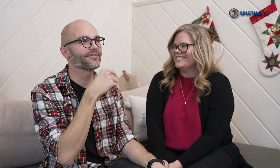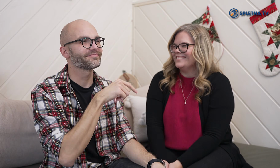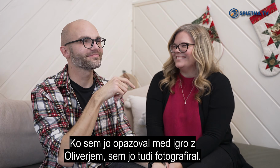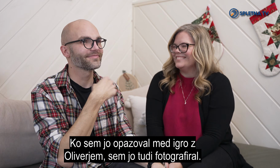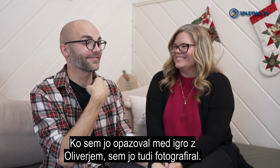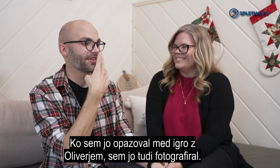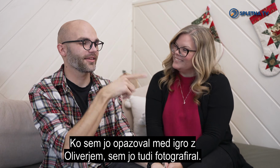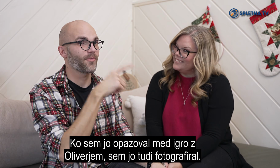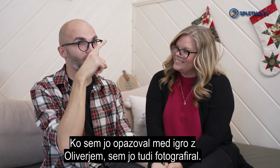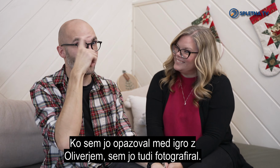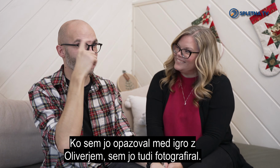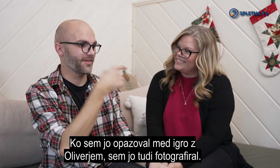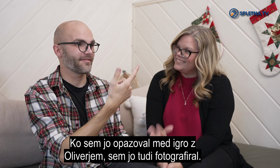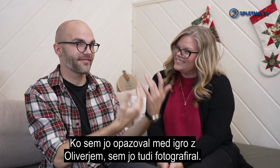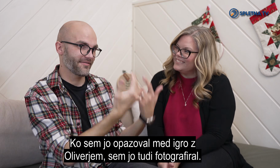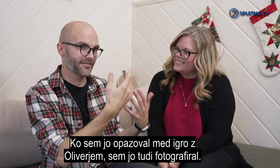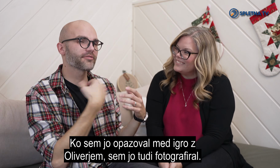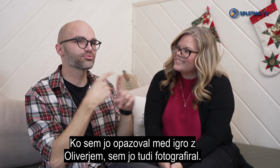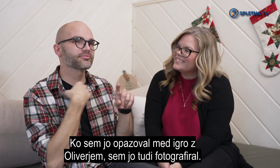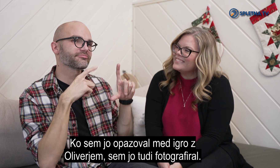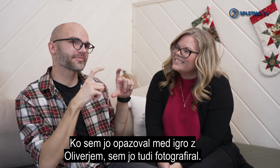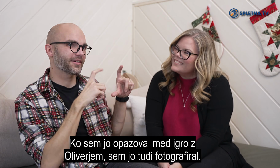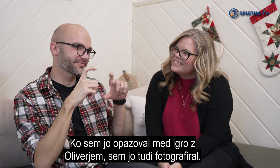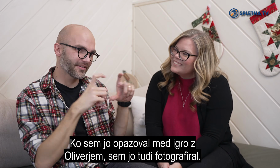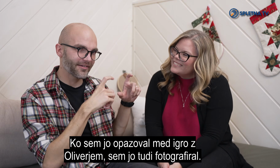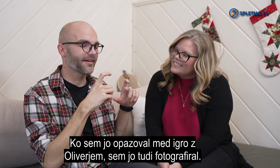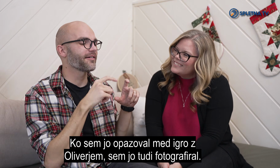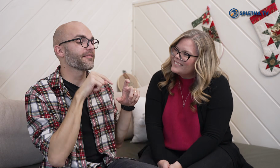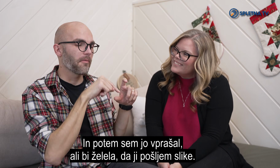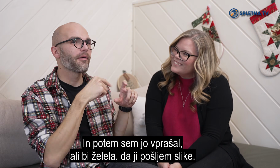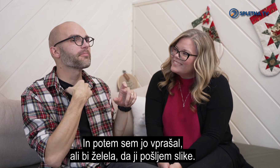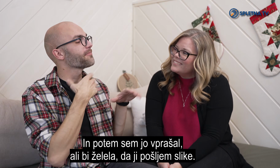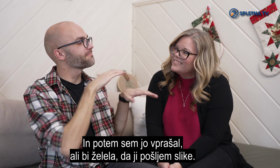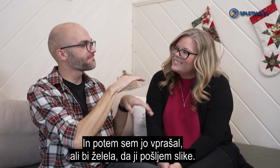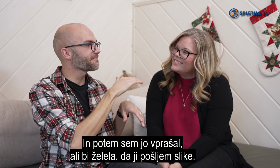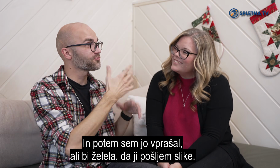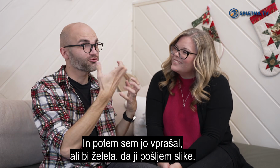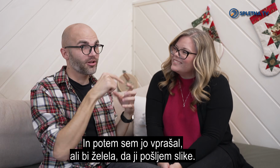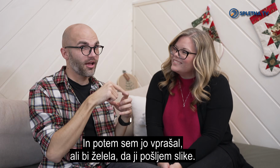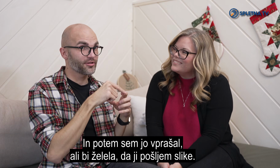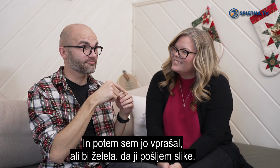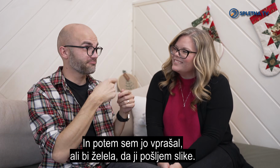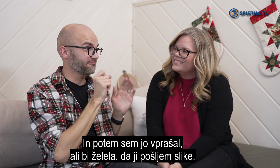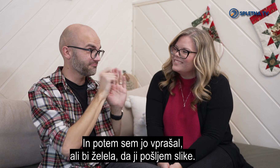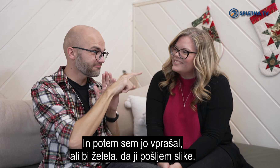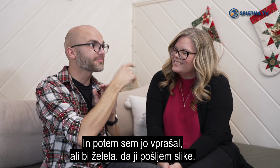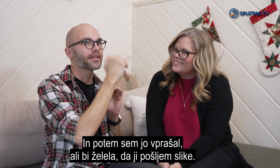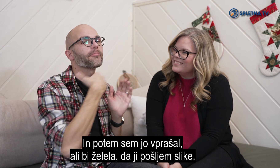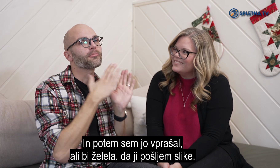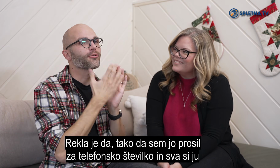Ko sem jo opazoval med igro z Oliverjem, sem jo tudi fotografiral in potem sem jo vprašal, ali bi želela, da ji pošljem slike. Rekla je